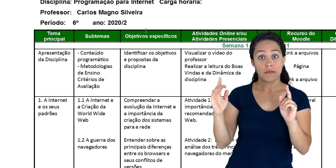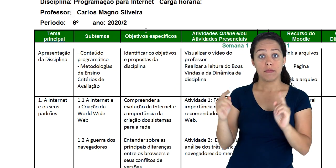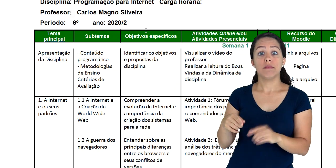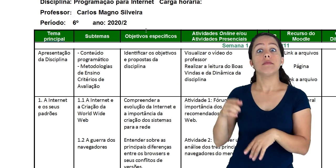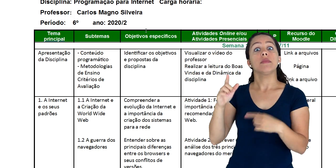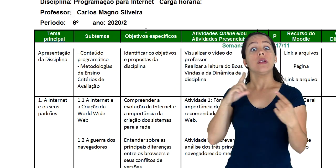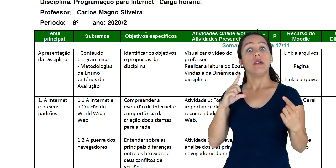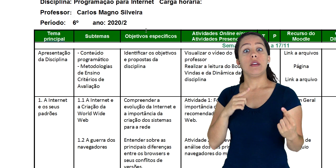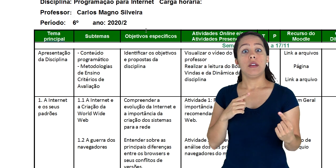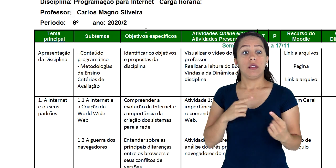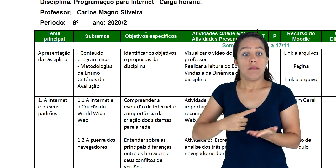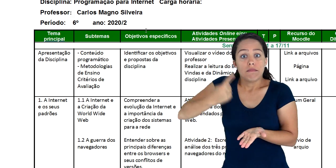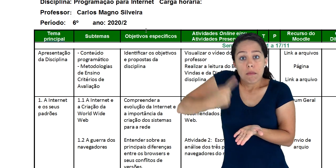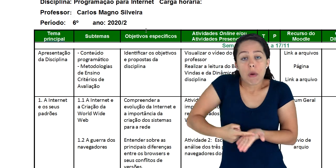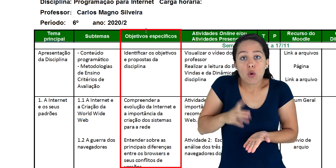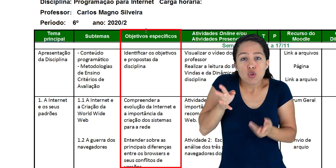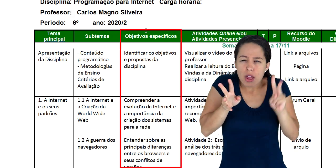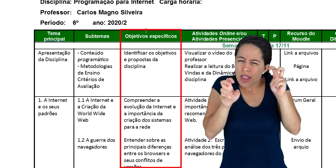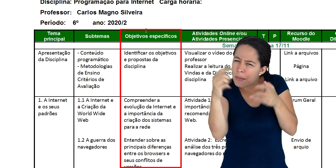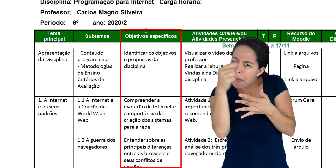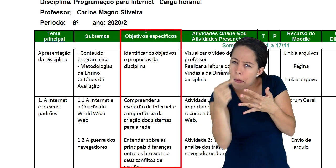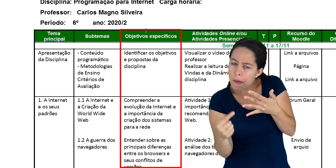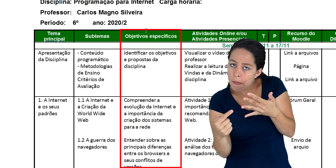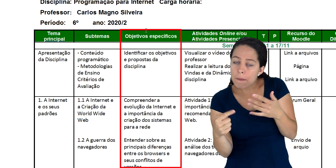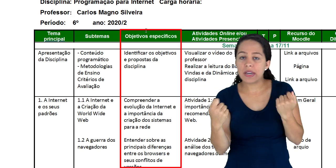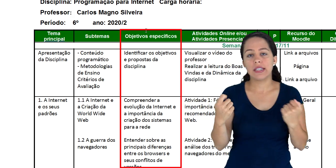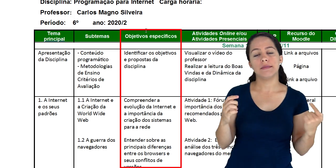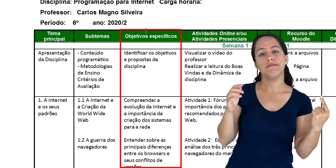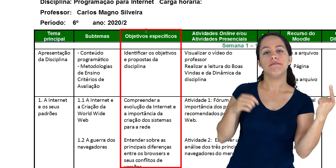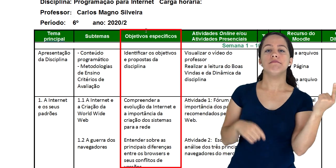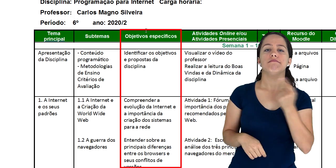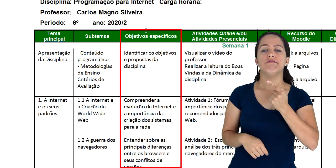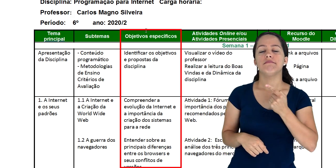deve estabelecer quais são os objetivos específicos.